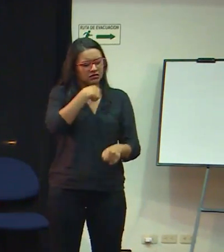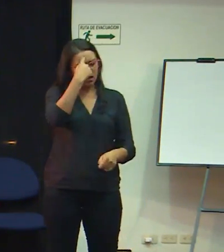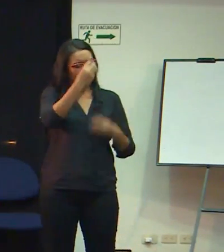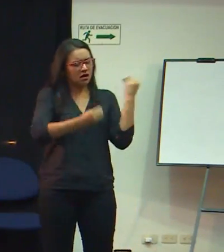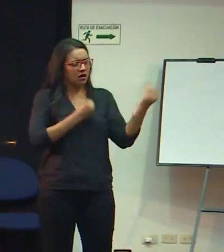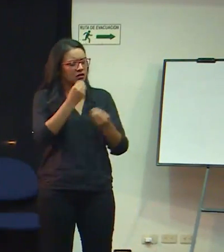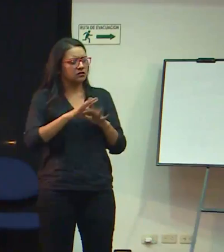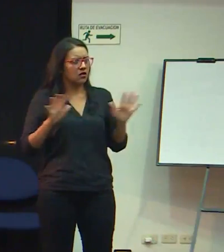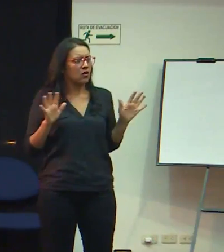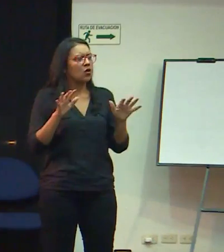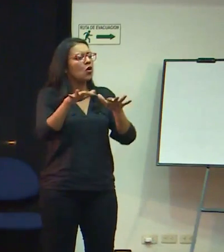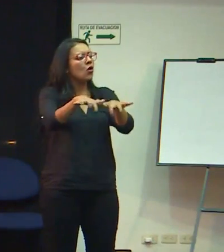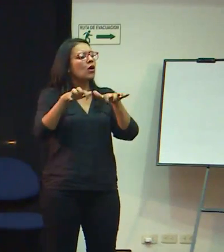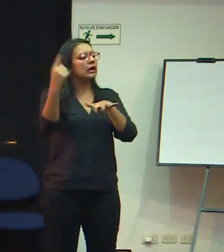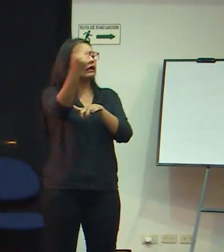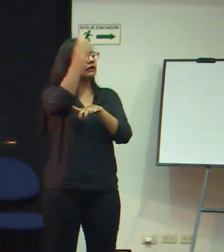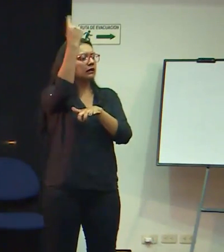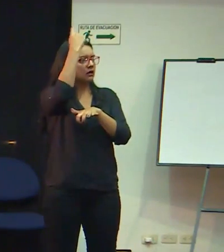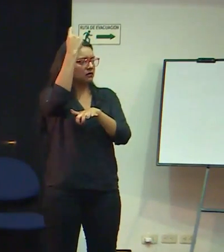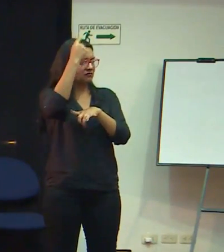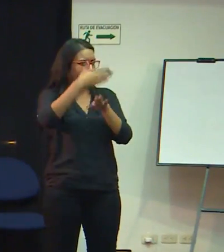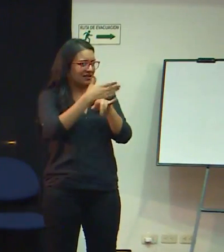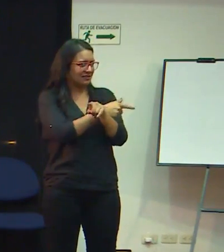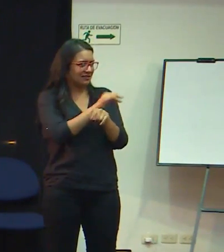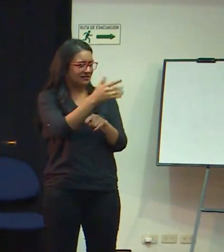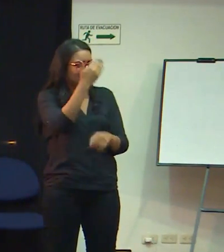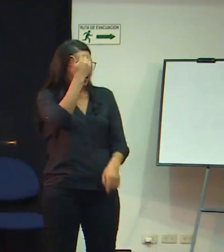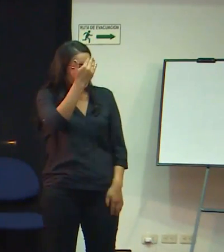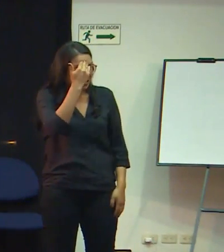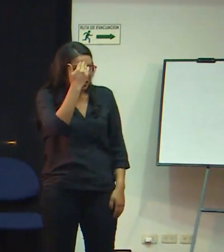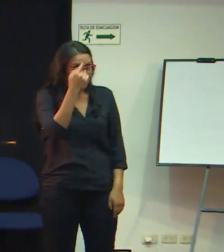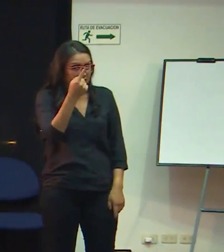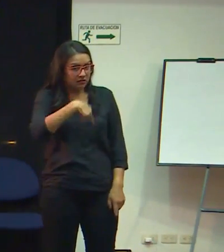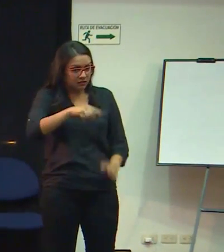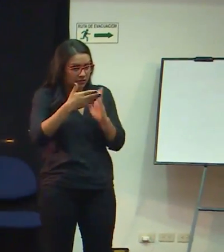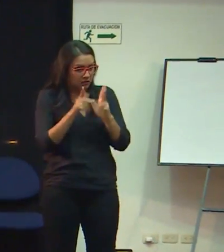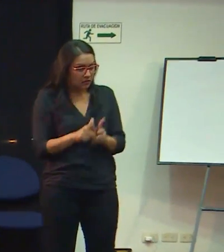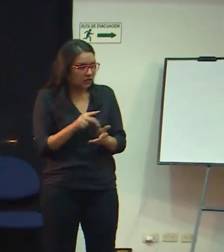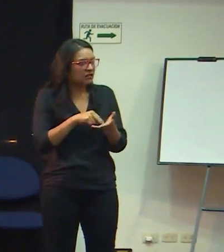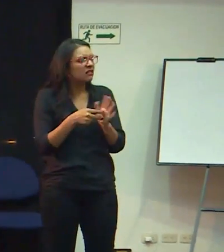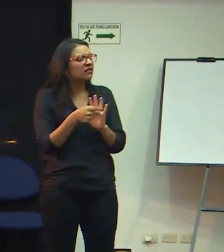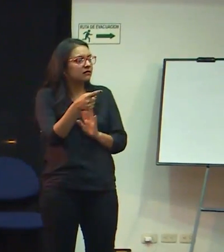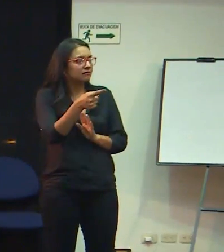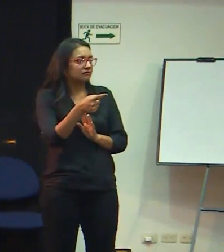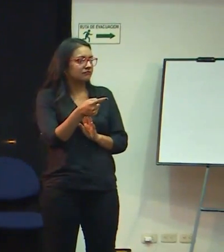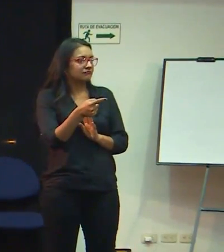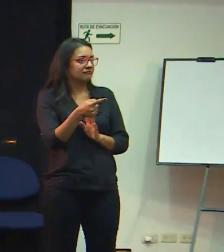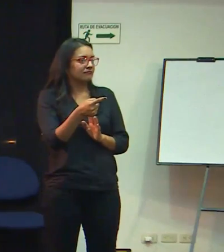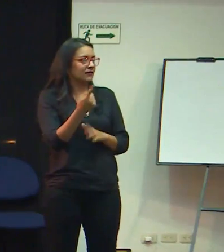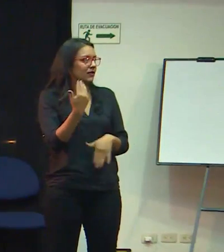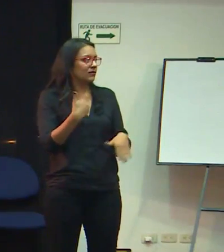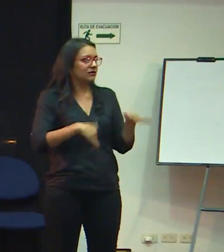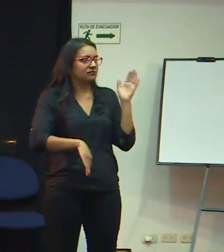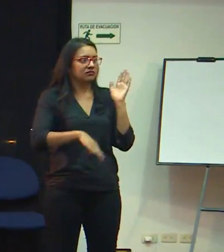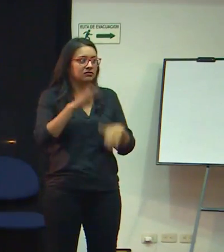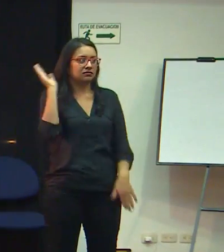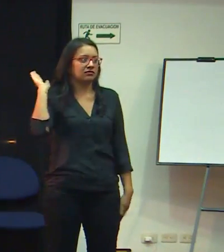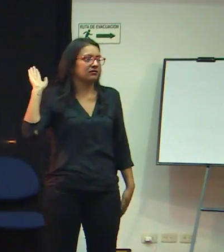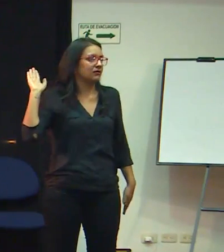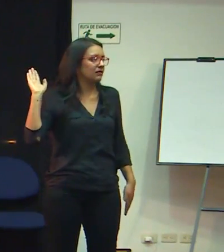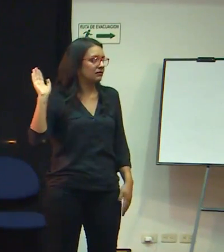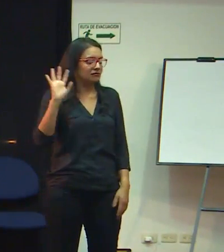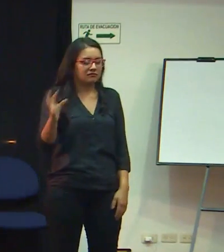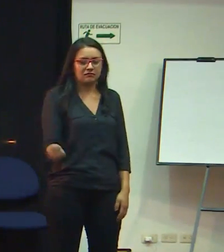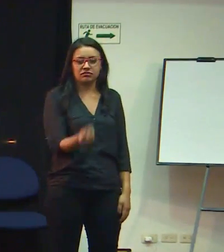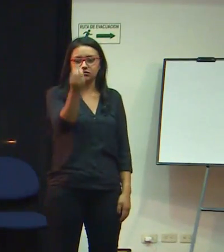¿sí? O una asamblea general, que como ustedes ya saben, para nosotros estudiantes es pues el máximo órgano